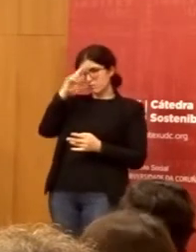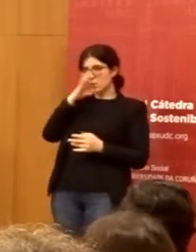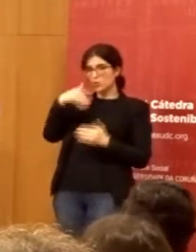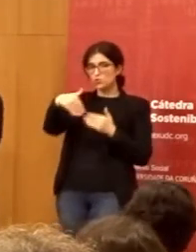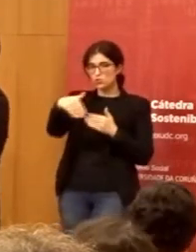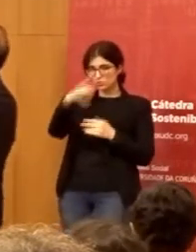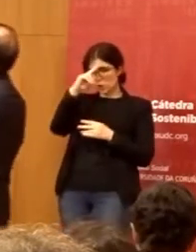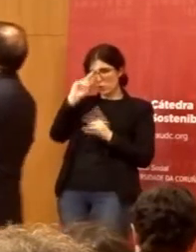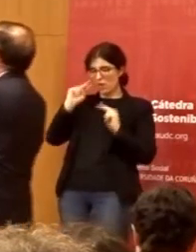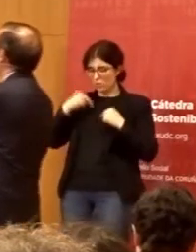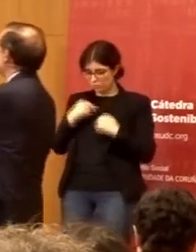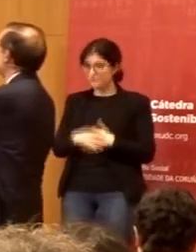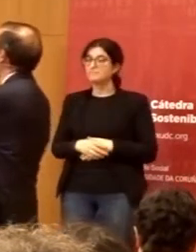mañana.